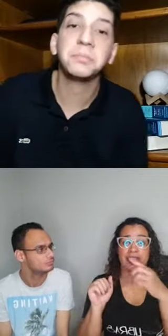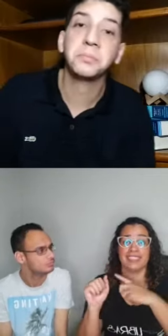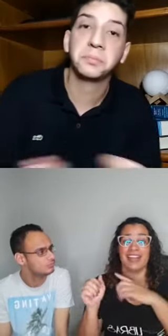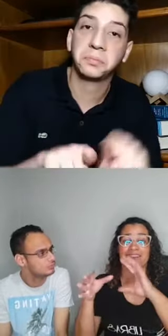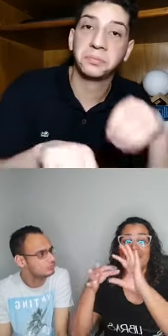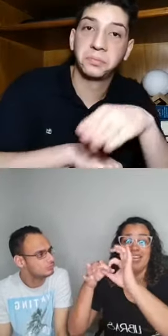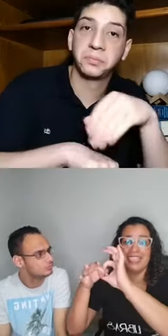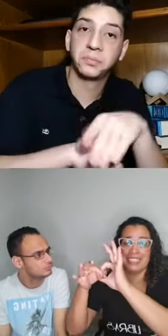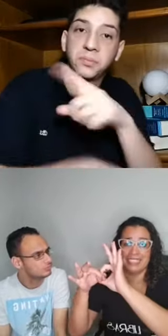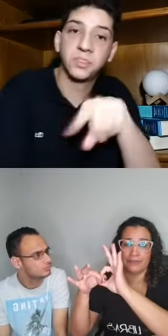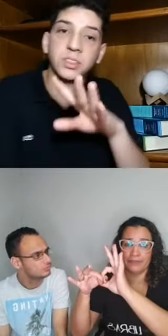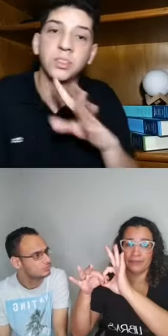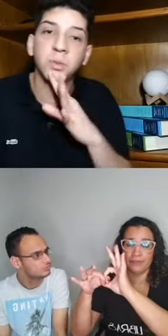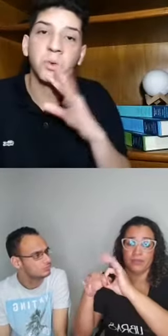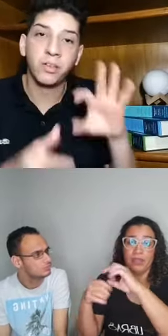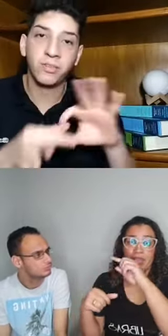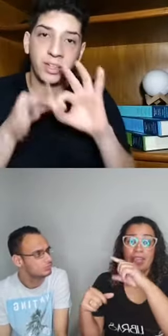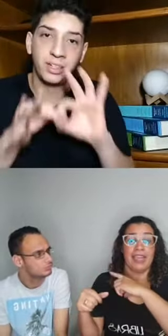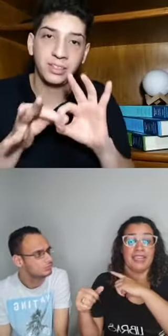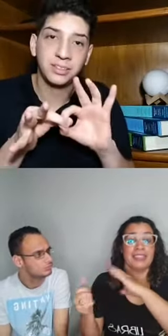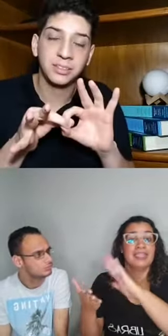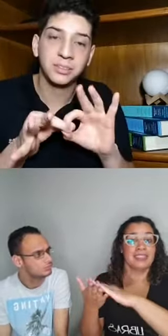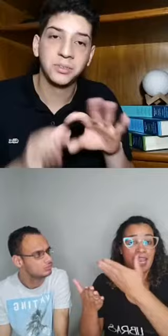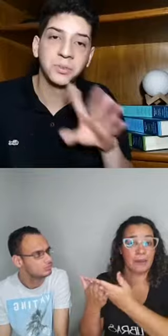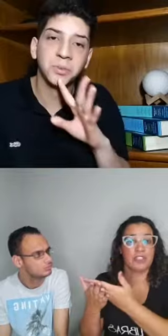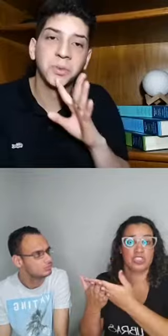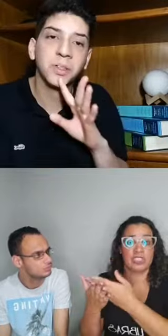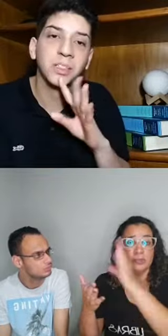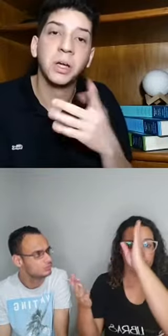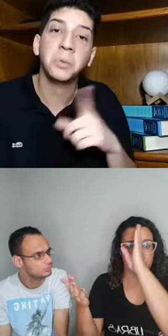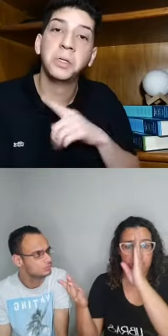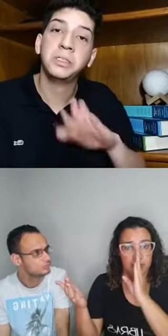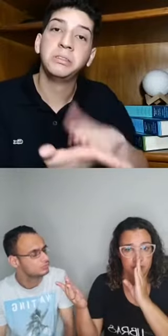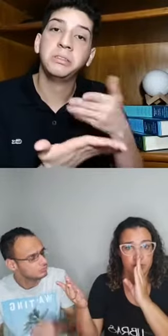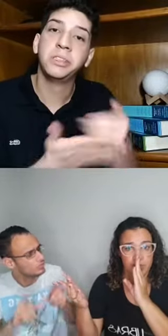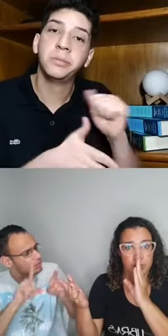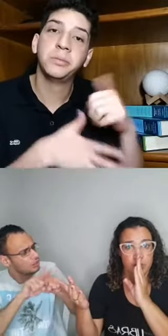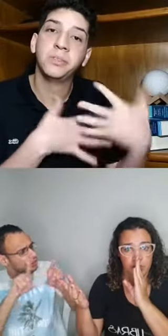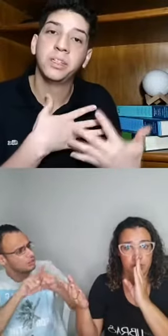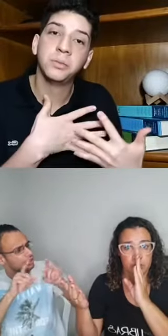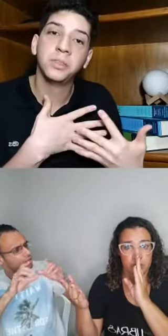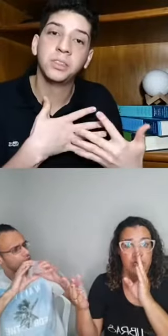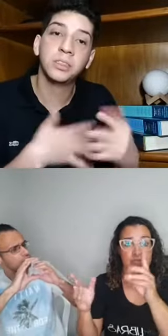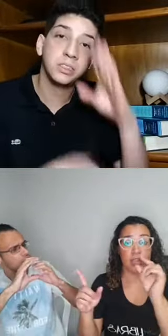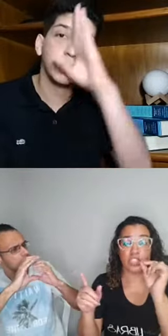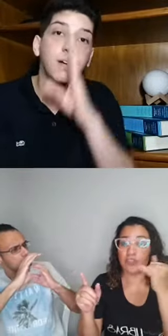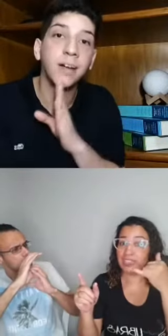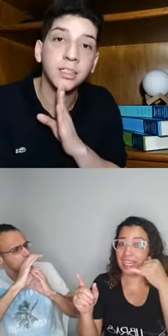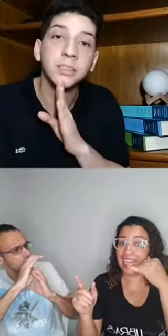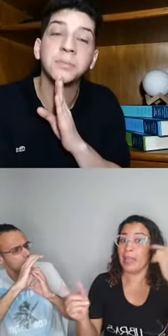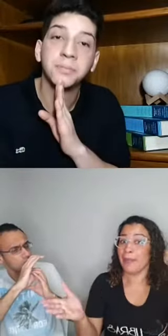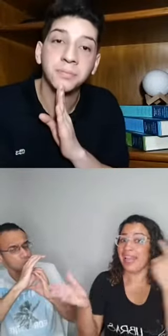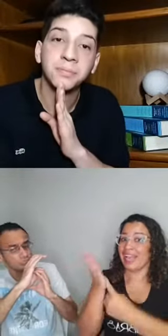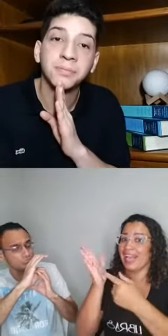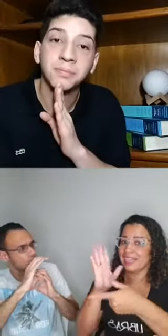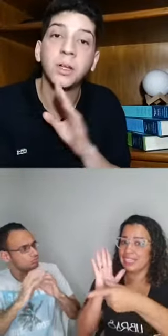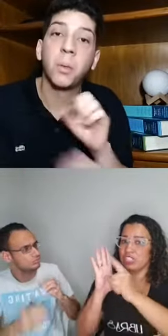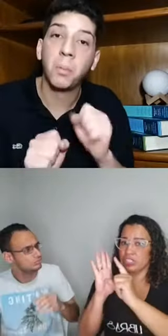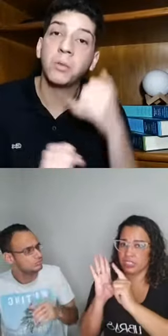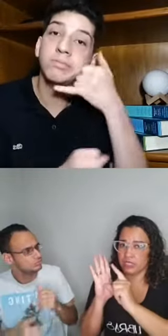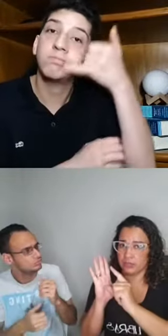Vocês conhecem? Tem a Fenês. Eles têm intérprete de Libras gratuito. Então é só você ligar e